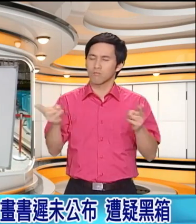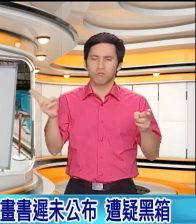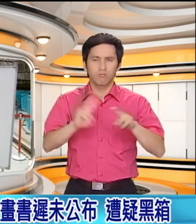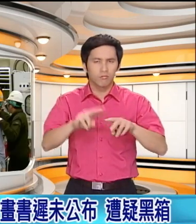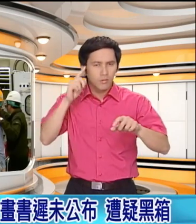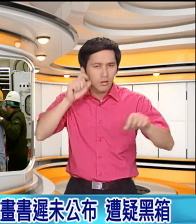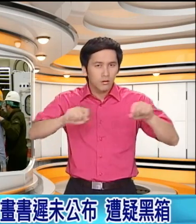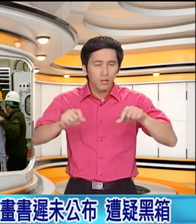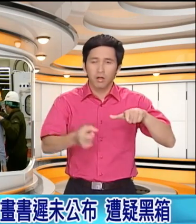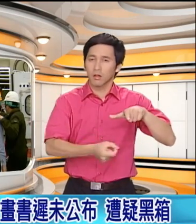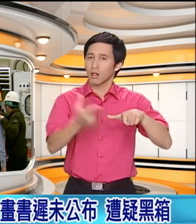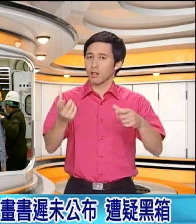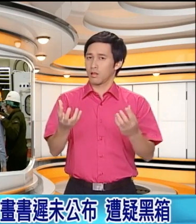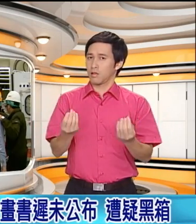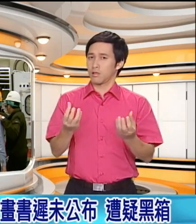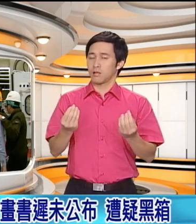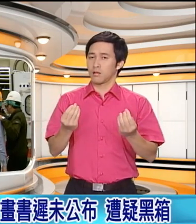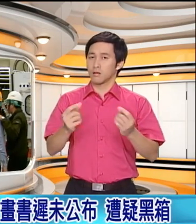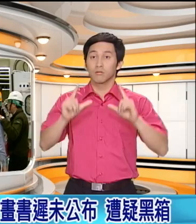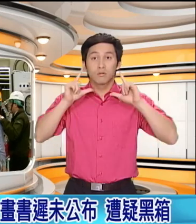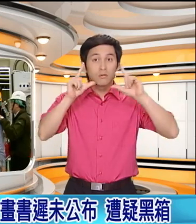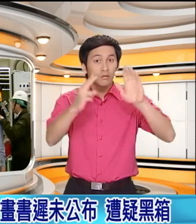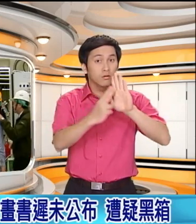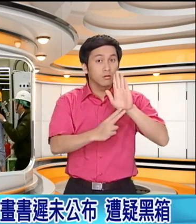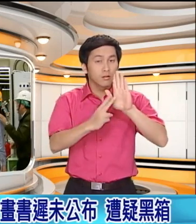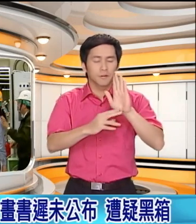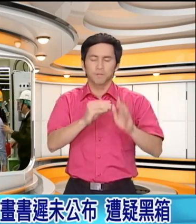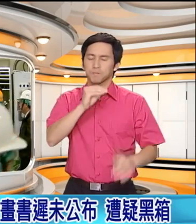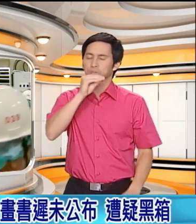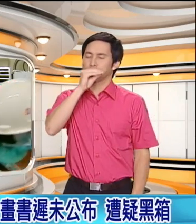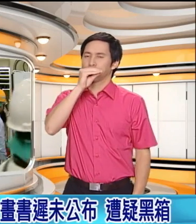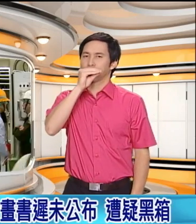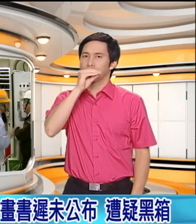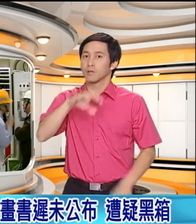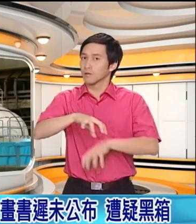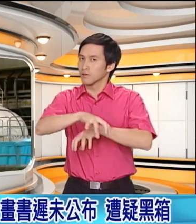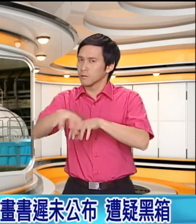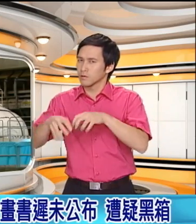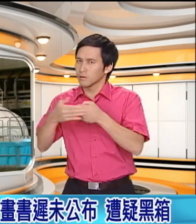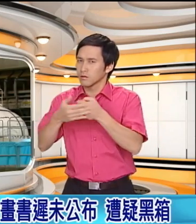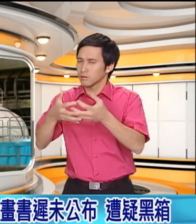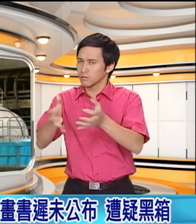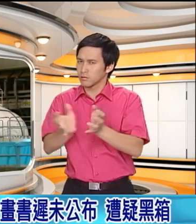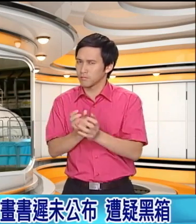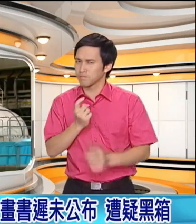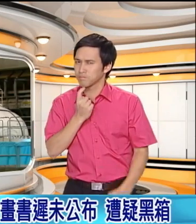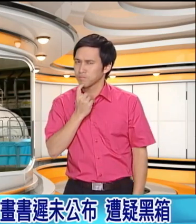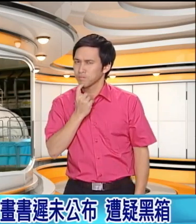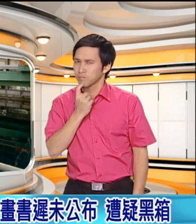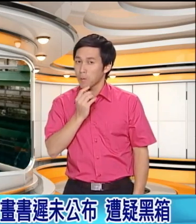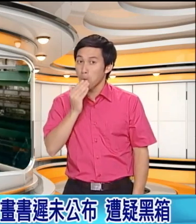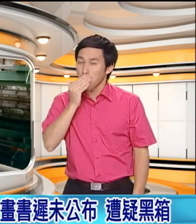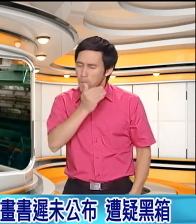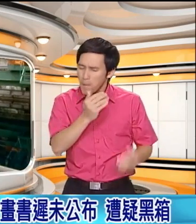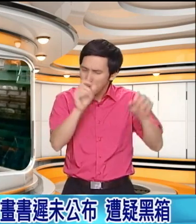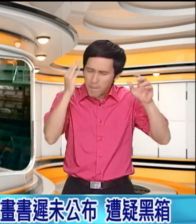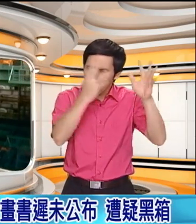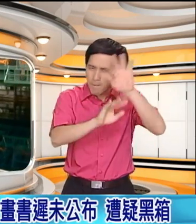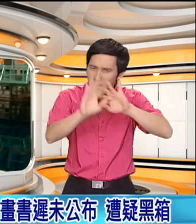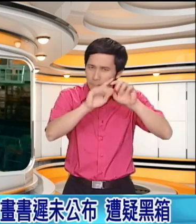布封存计划书。环保团体就质疑，台电一直不愿意公开说明，这背